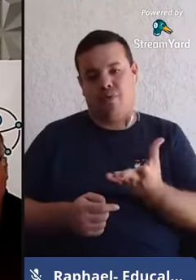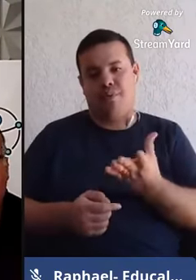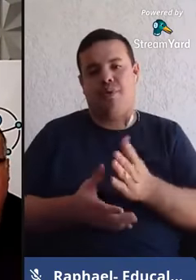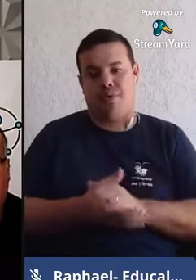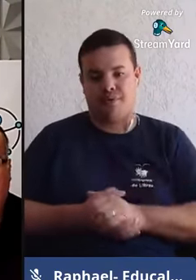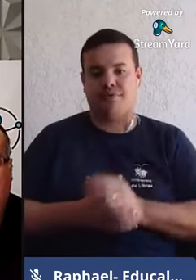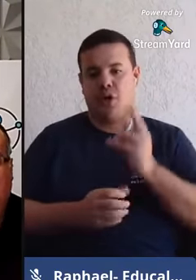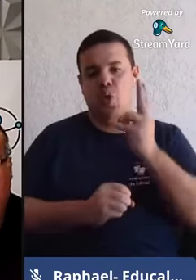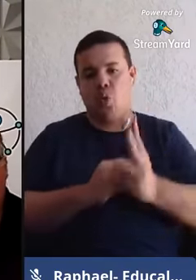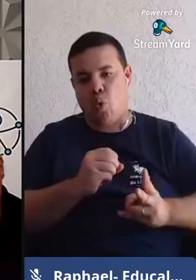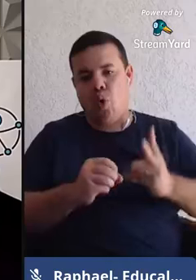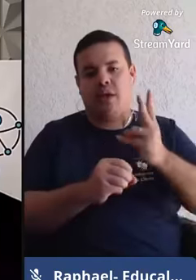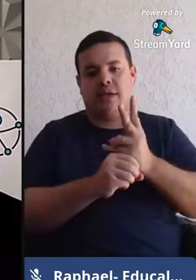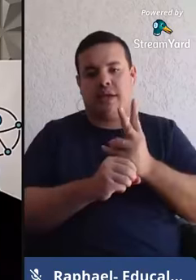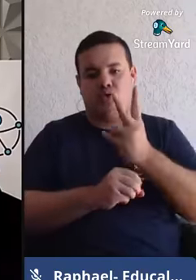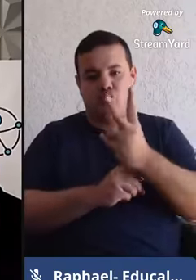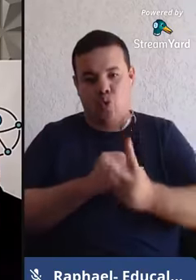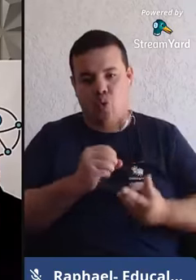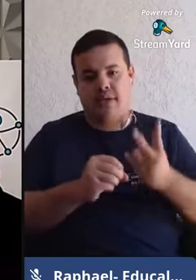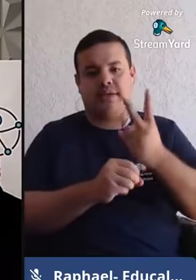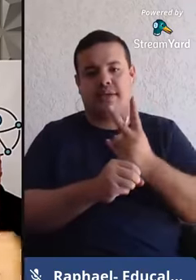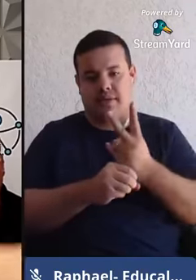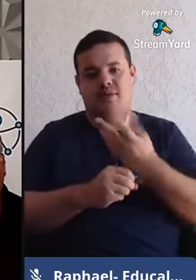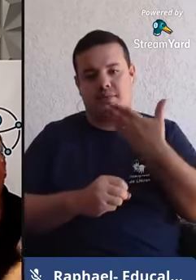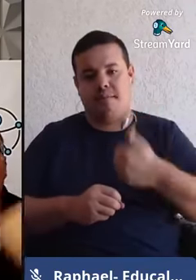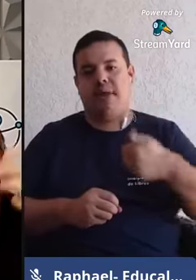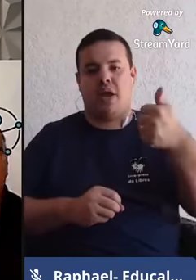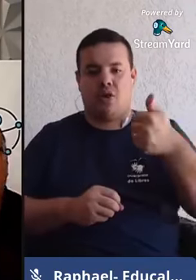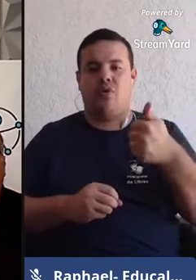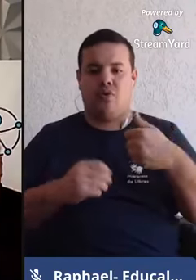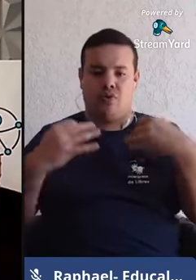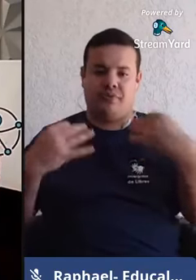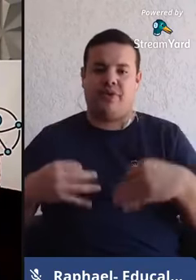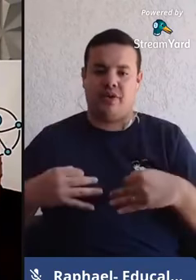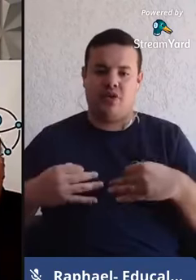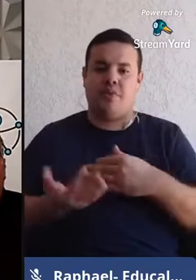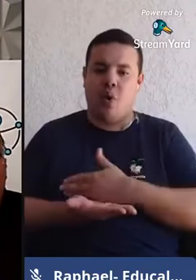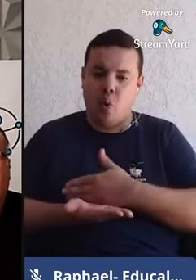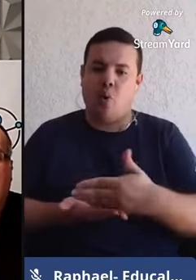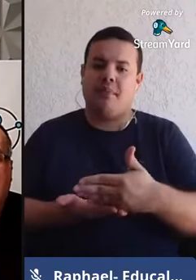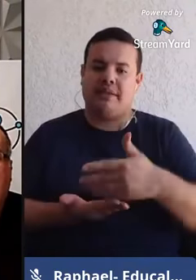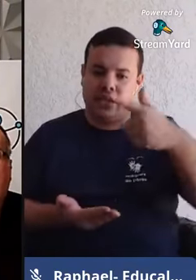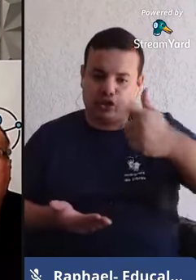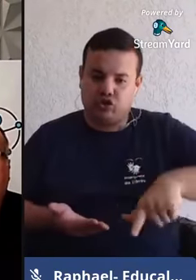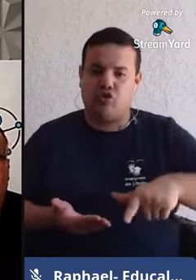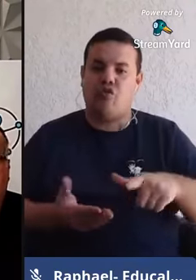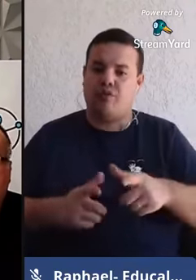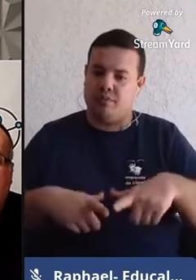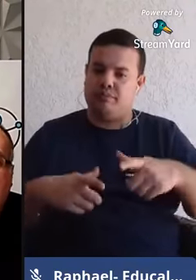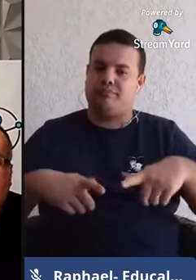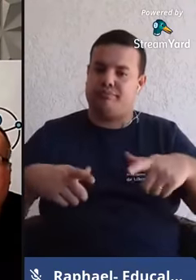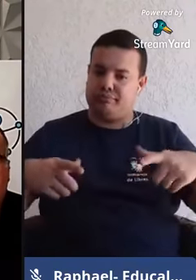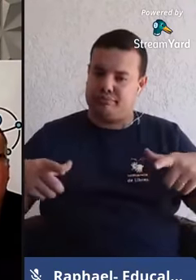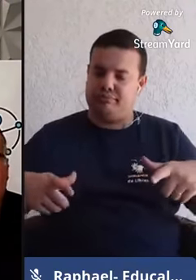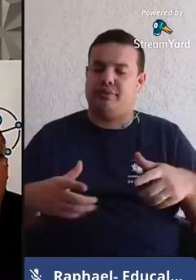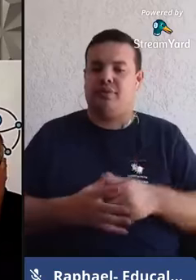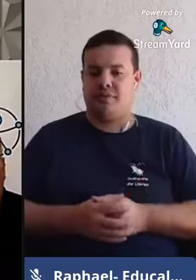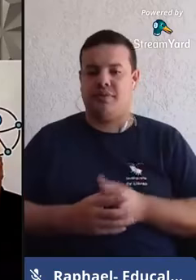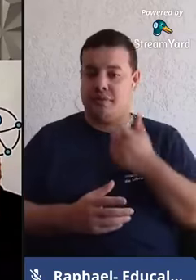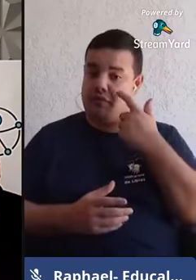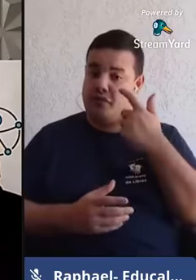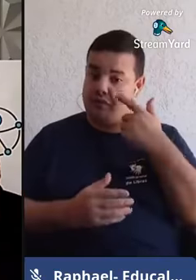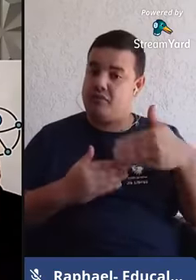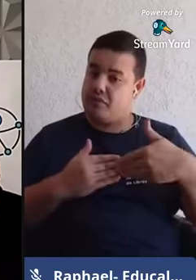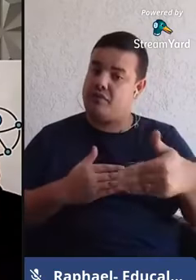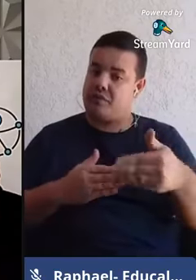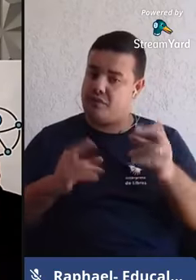2 em 2 anos, eu acho que está correto, acho que é um grande passo para a Reatec recomeçar aí, de repente, a se remodelar. Vamos ver se isso vai acontecer, eu torço